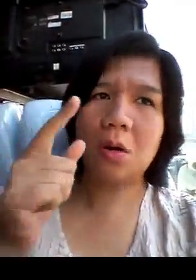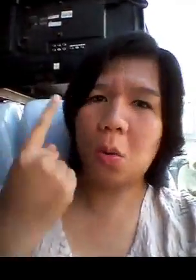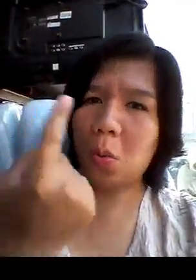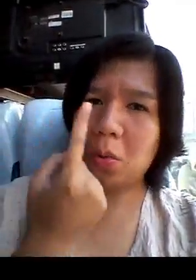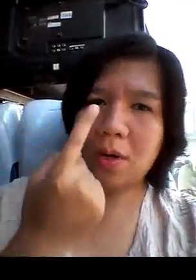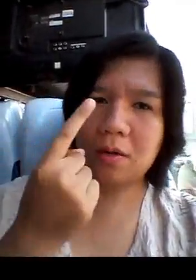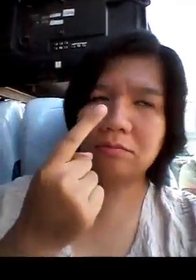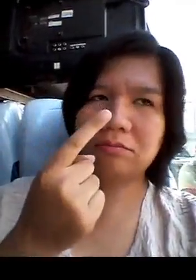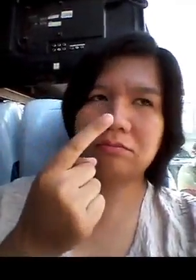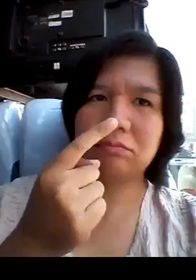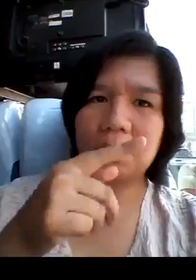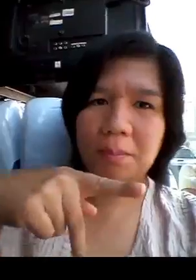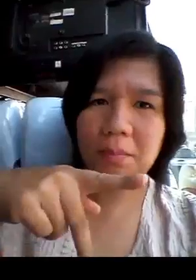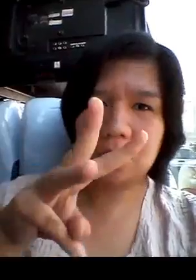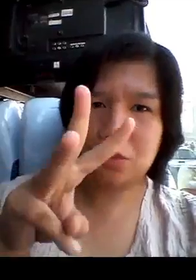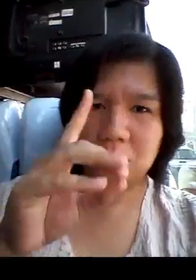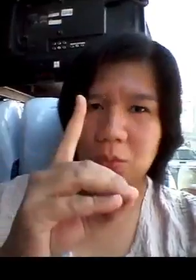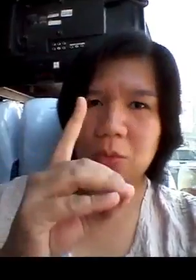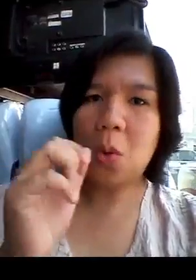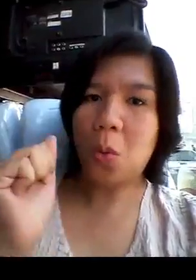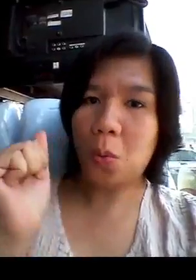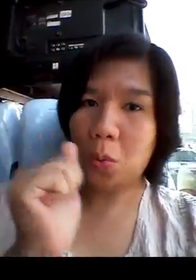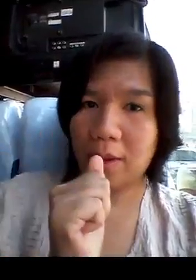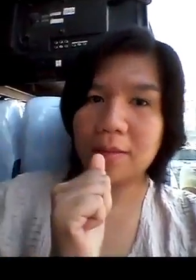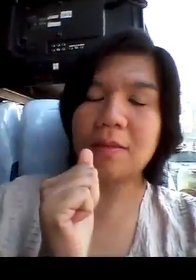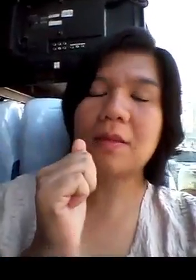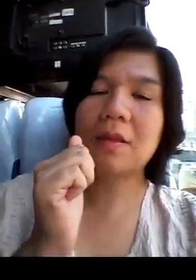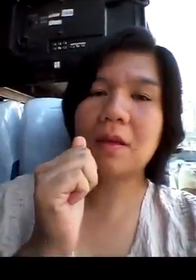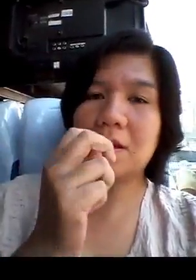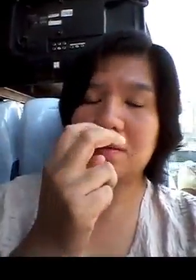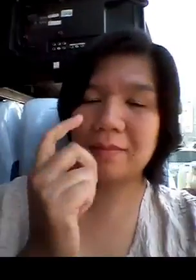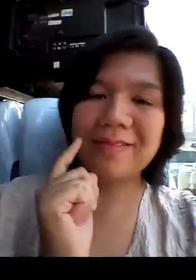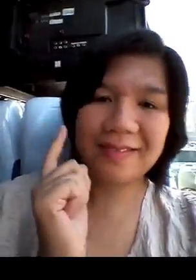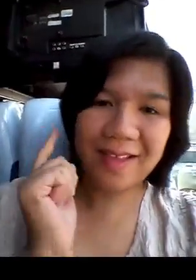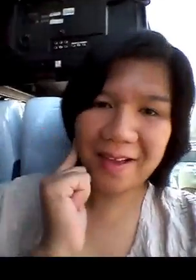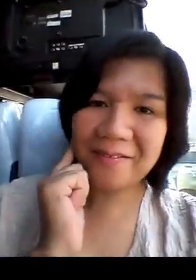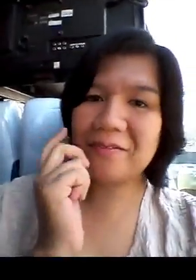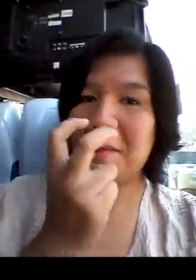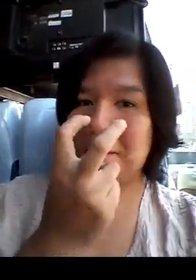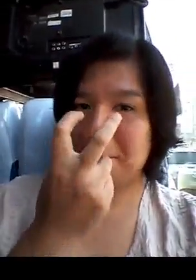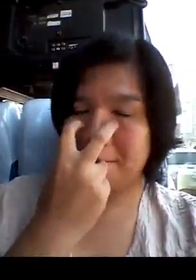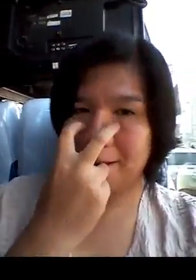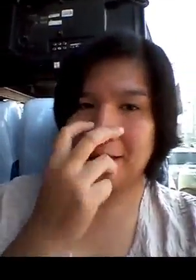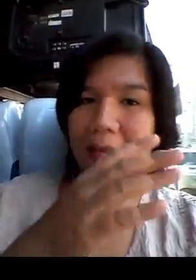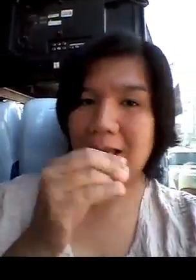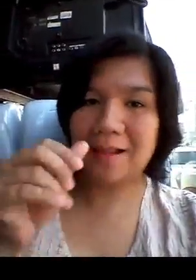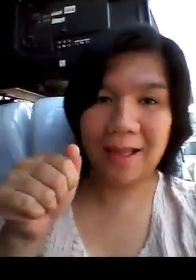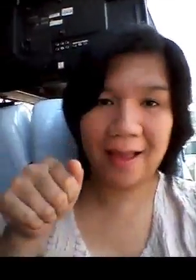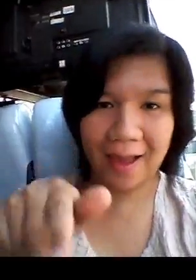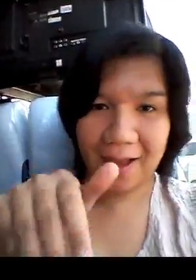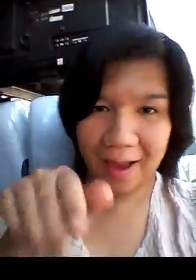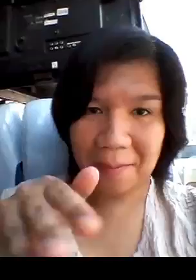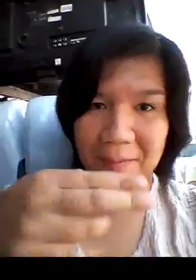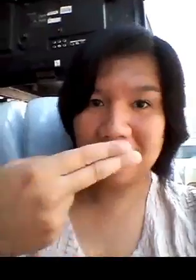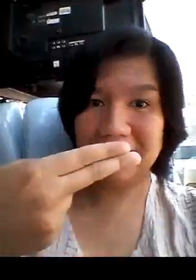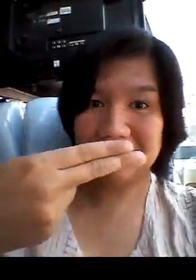disability. Inaanyayaan po namin kayo kasama ang buong LTFRB na sumakay at subukan ang